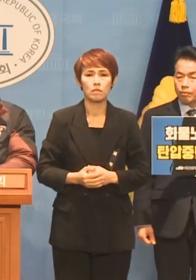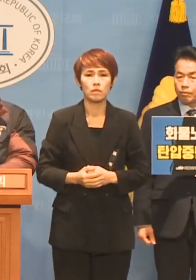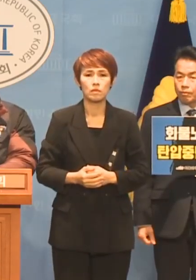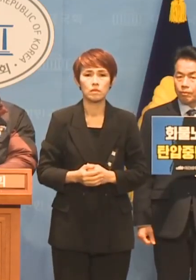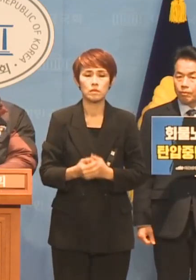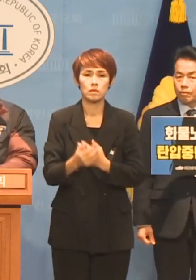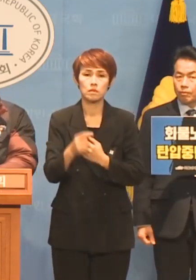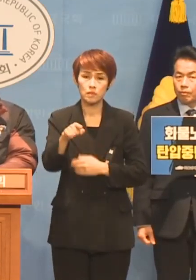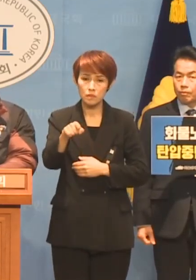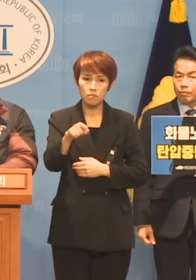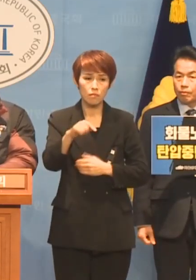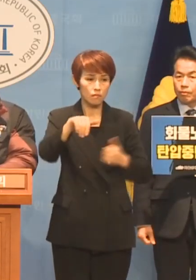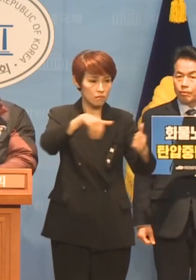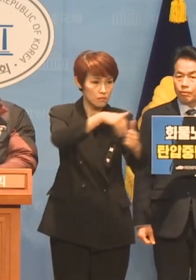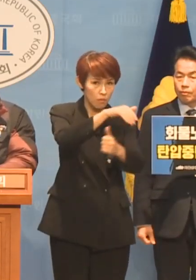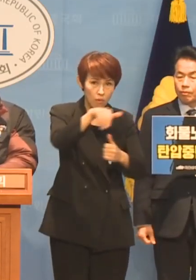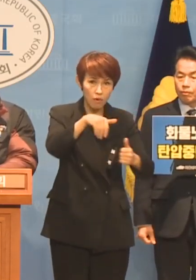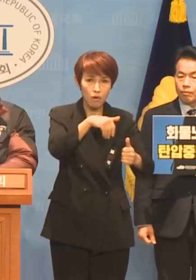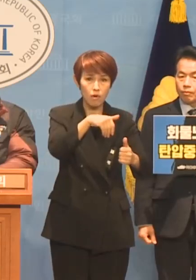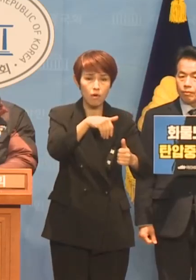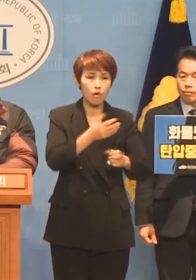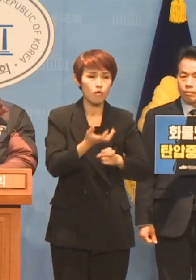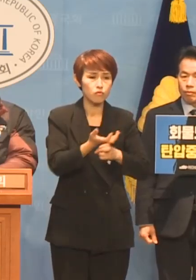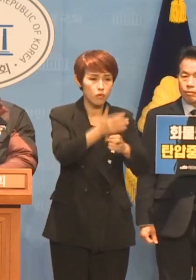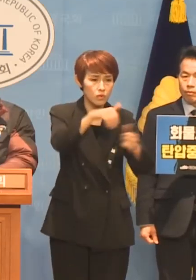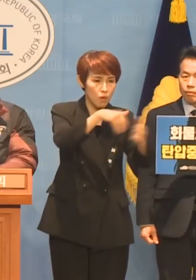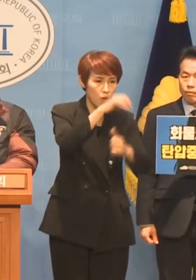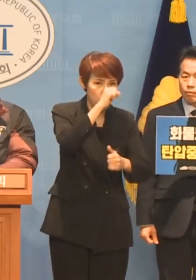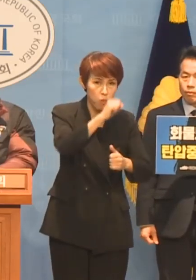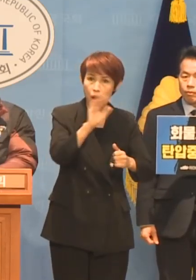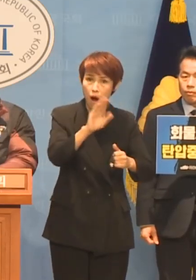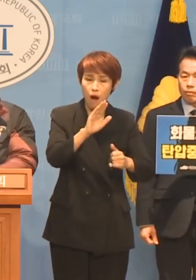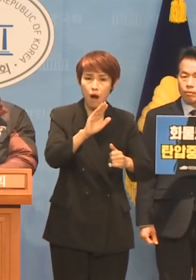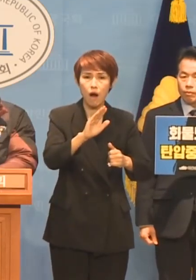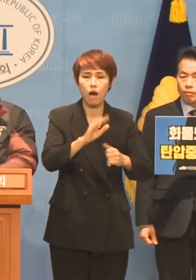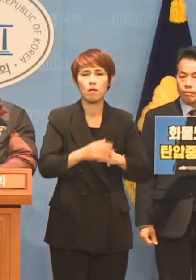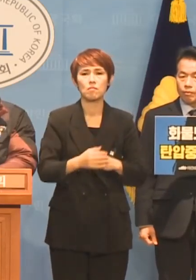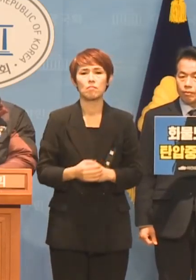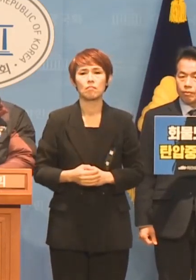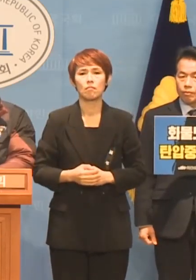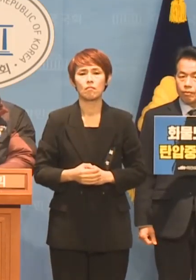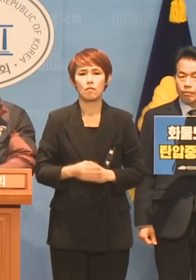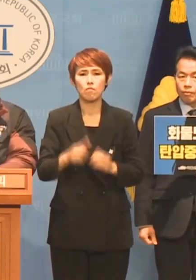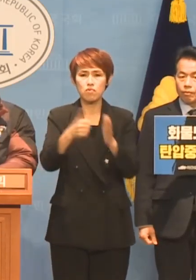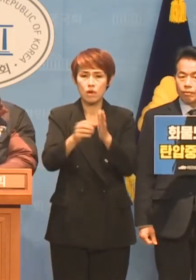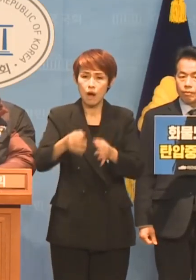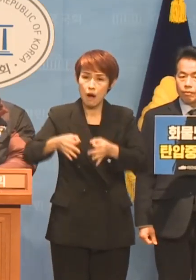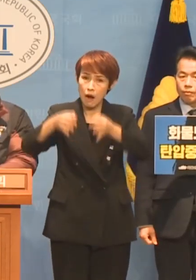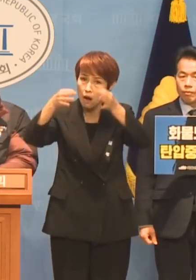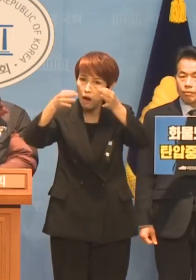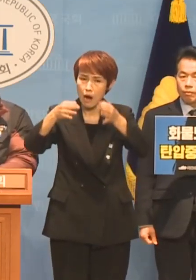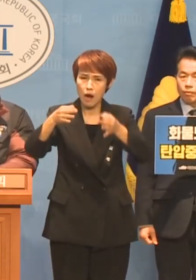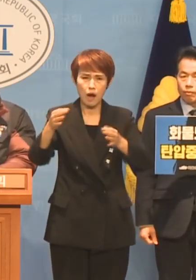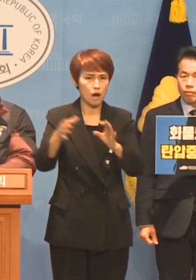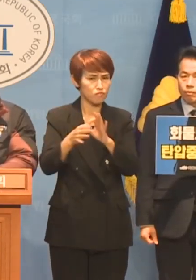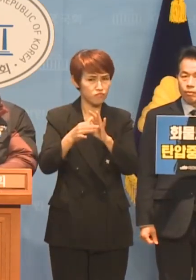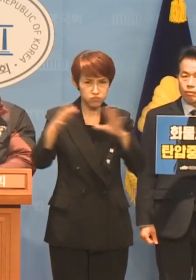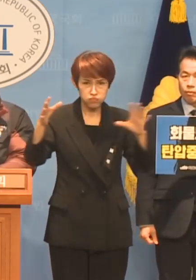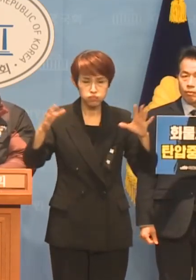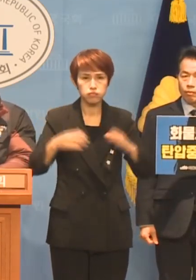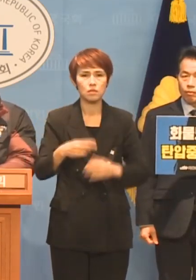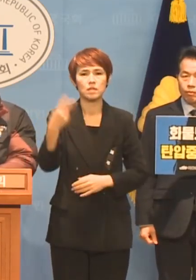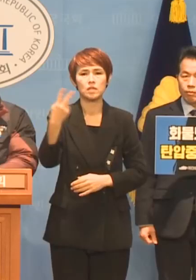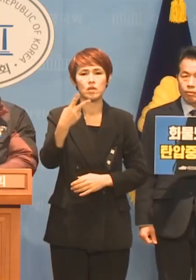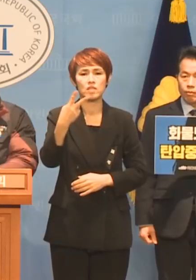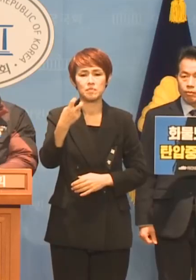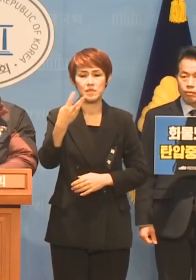운송 여건은 반영은 없었고 정부가 발표한 물가 상승률 같은 건 아예 고려대 없이